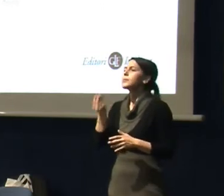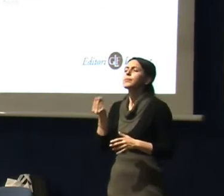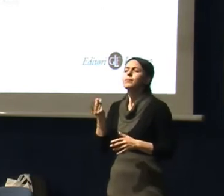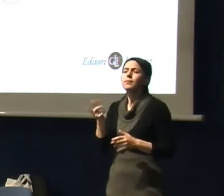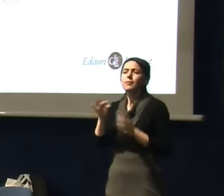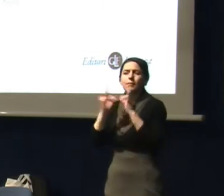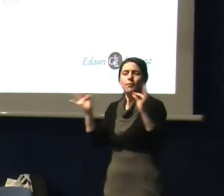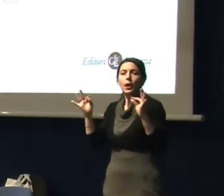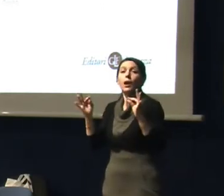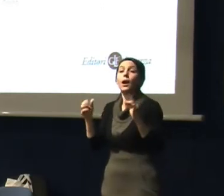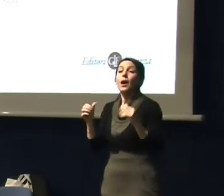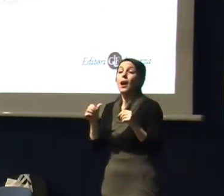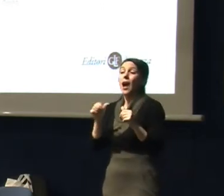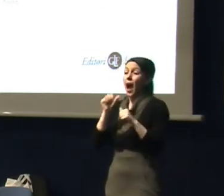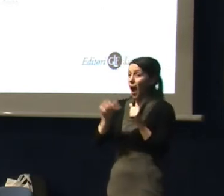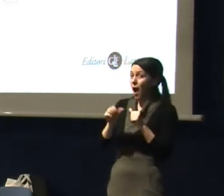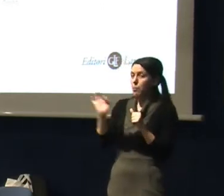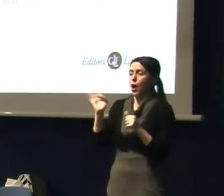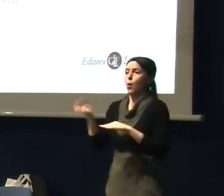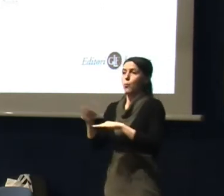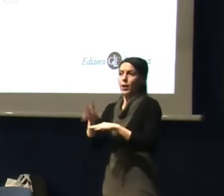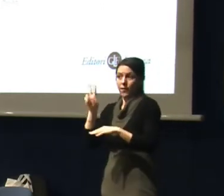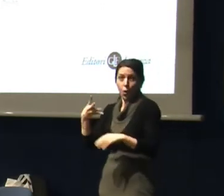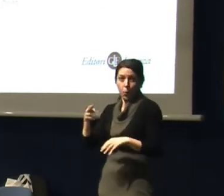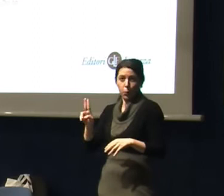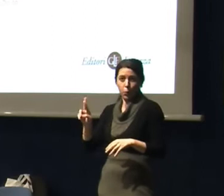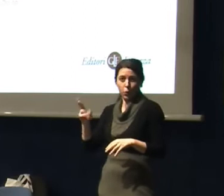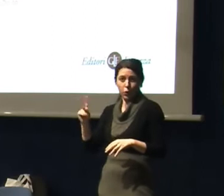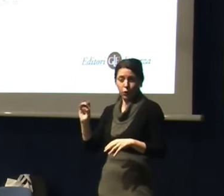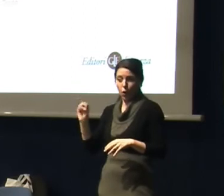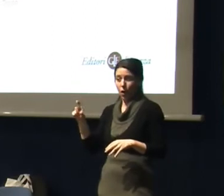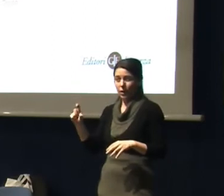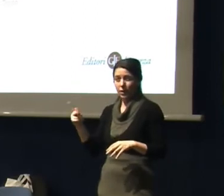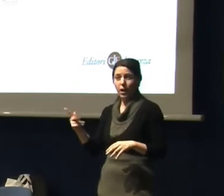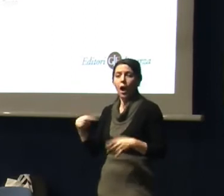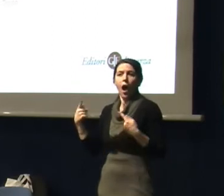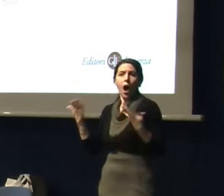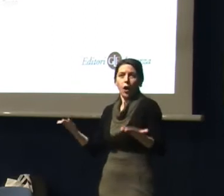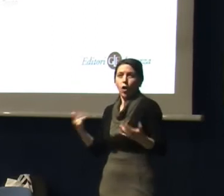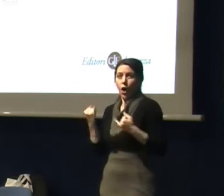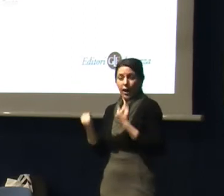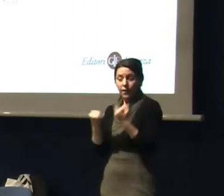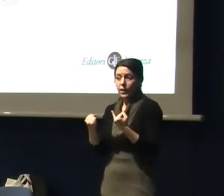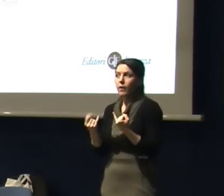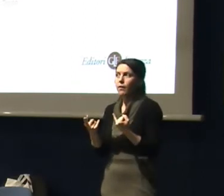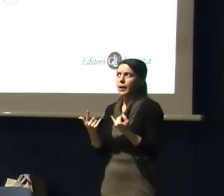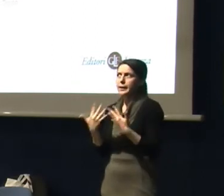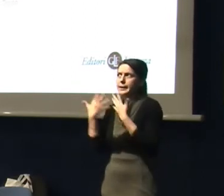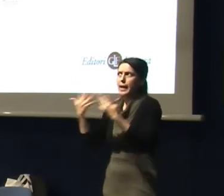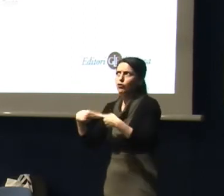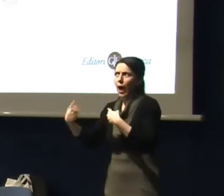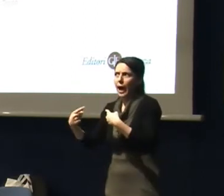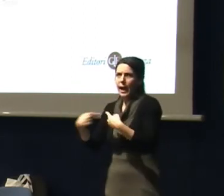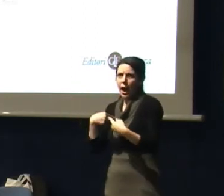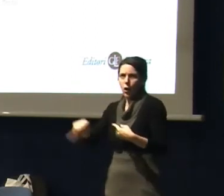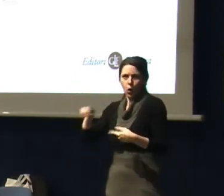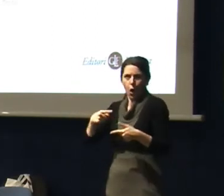morire murdoch è ancora vivo e dopo dieci anni siamo ancora tutti qua quindi insomma